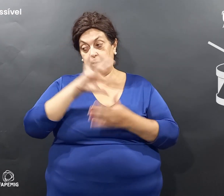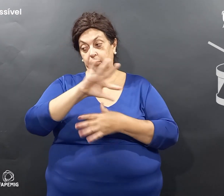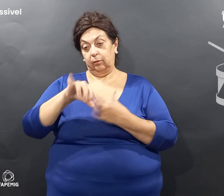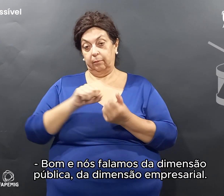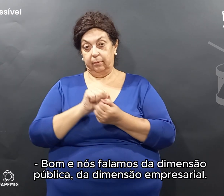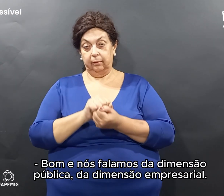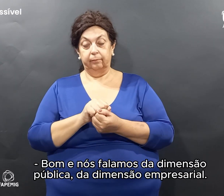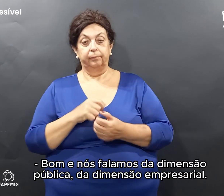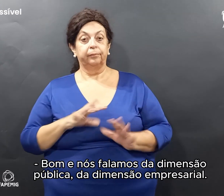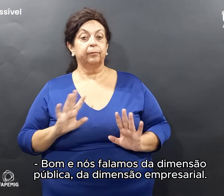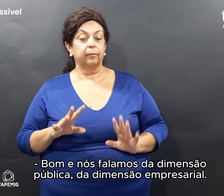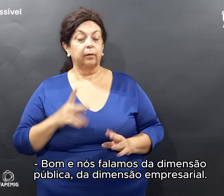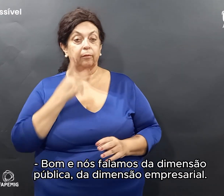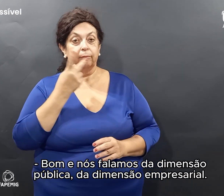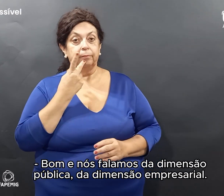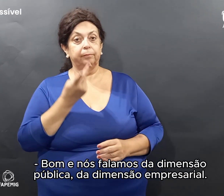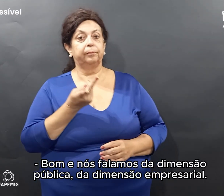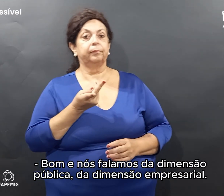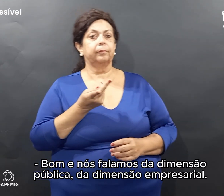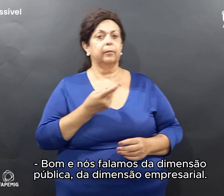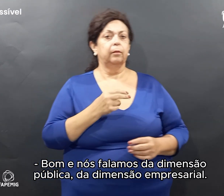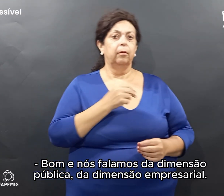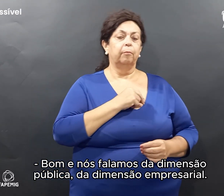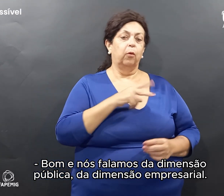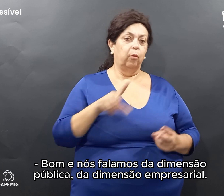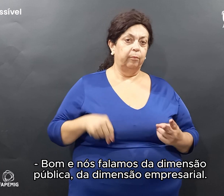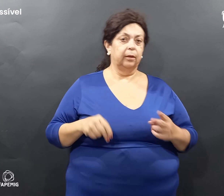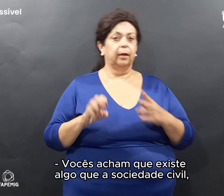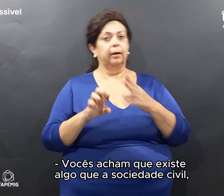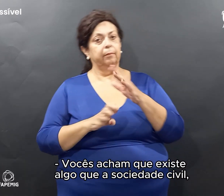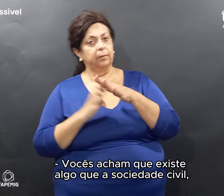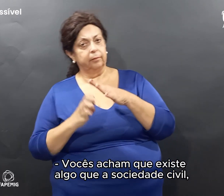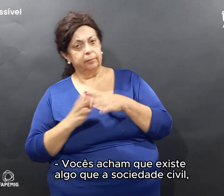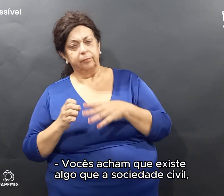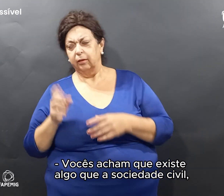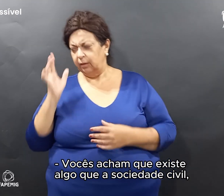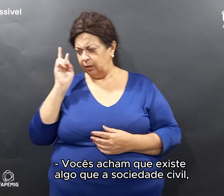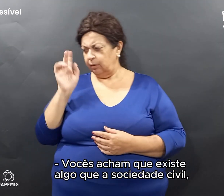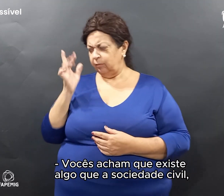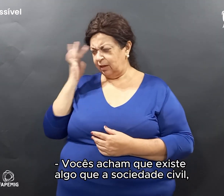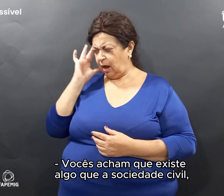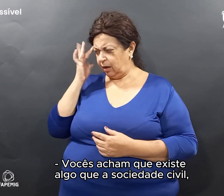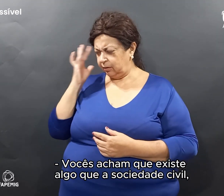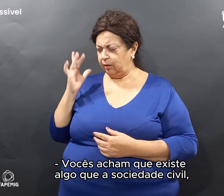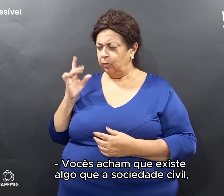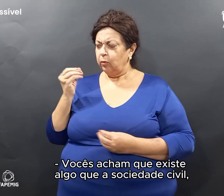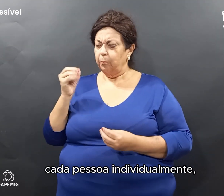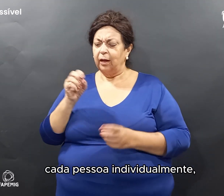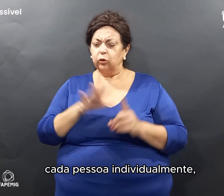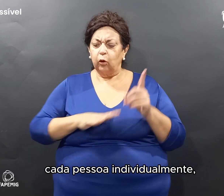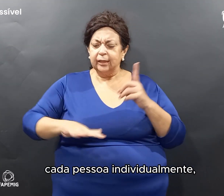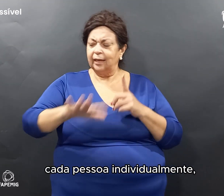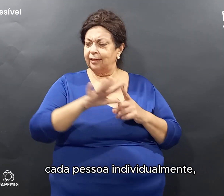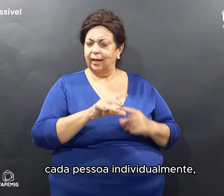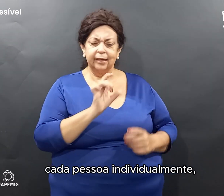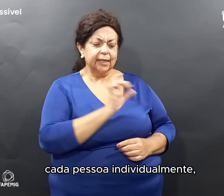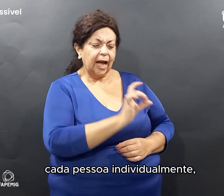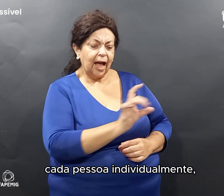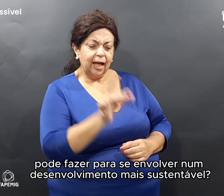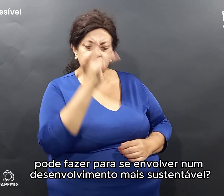Bom, e nós falamos da dimensão pública, da dimensão empresarial. Vocês acham que existe algo que a sociedade civil, cada pessoa individualmente, pode